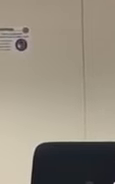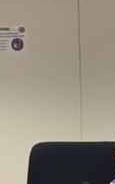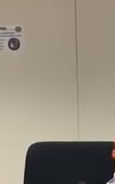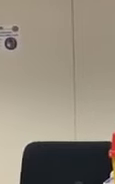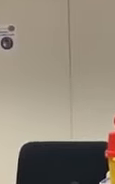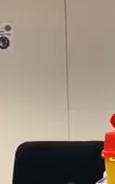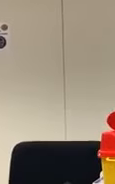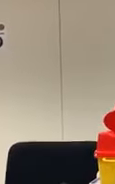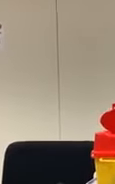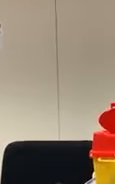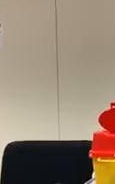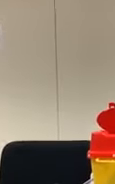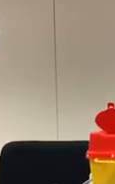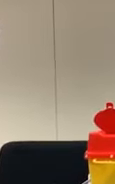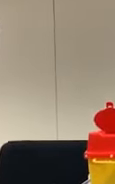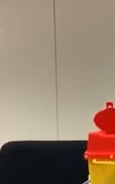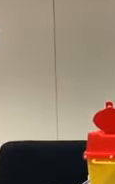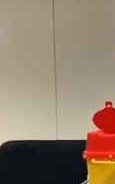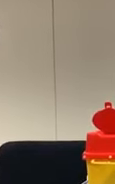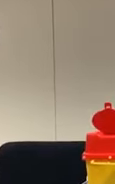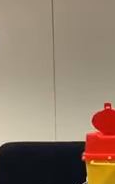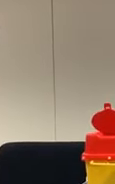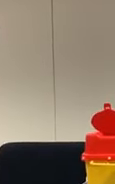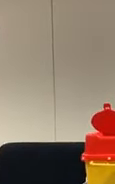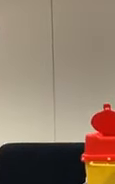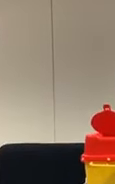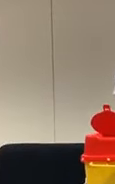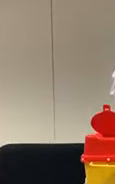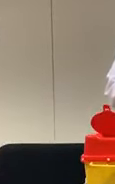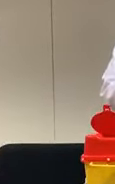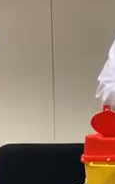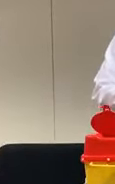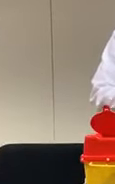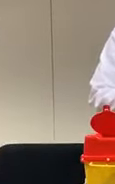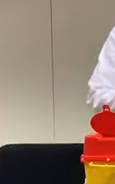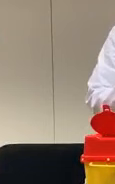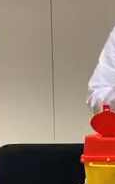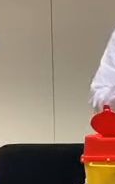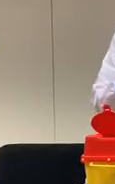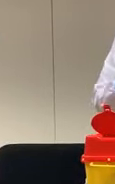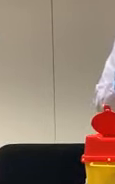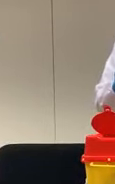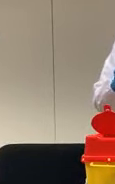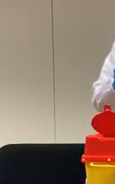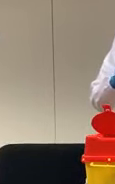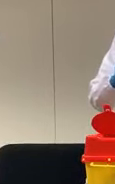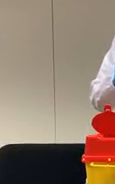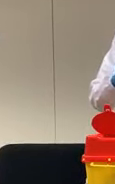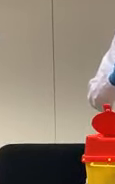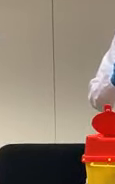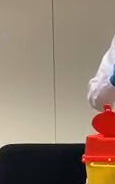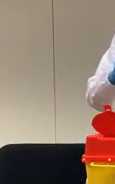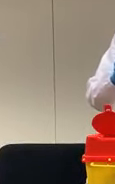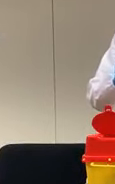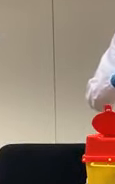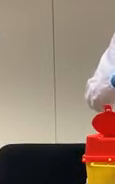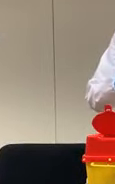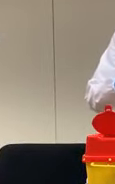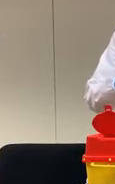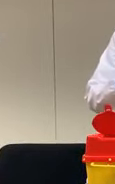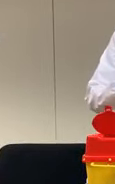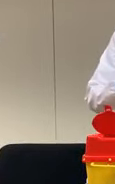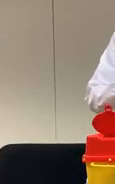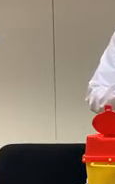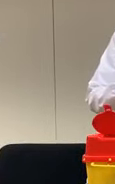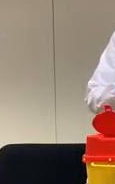viene stabilizzato, prima estratto dalla sostanza che è contenuta nella provetta e poi stabilizzato, e